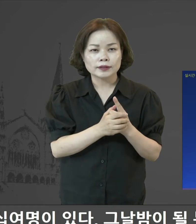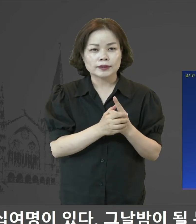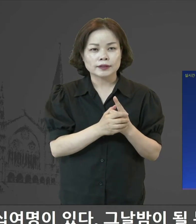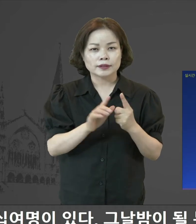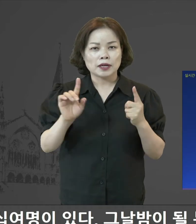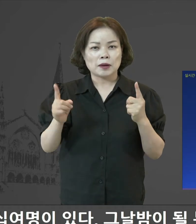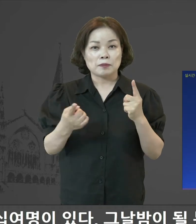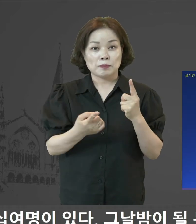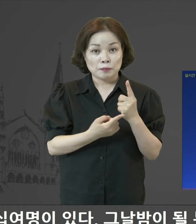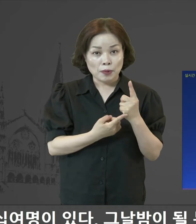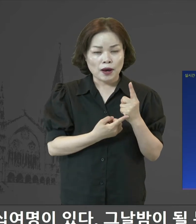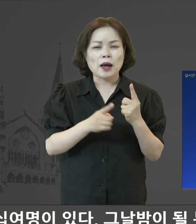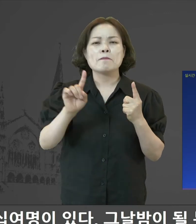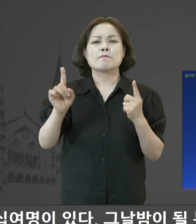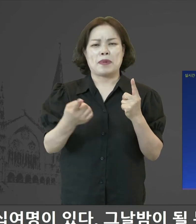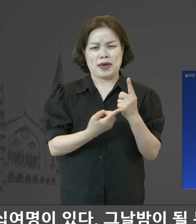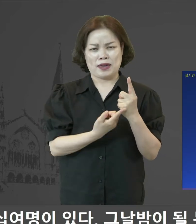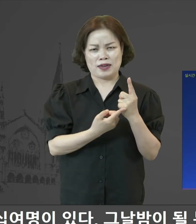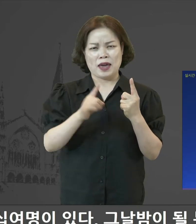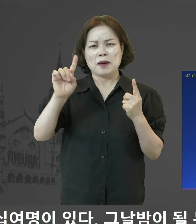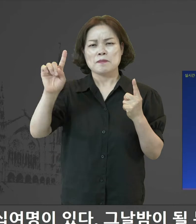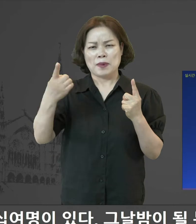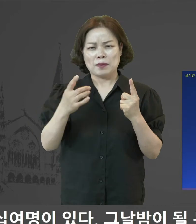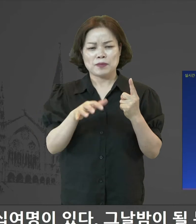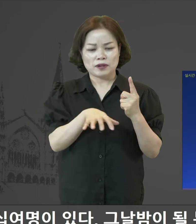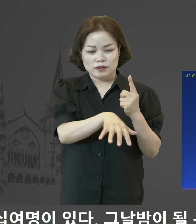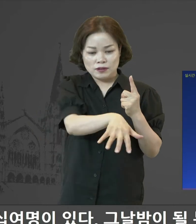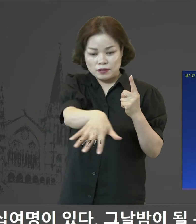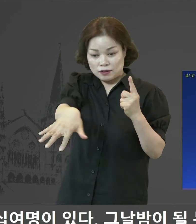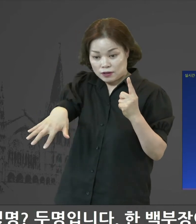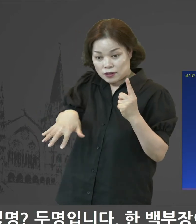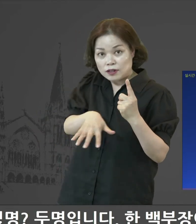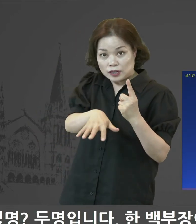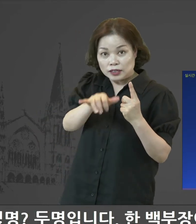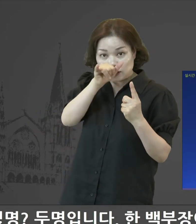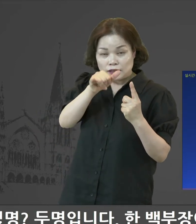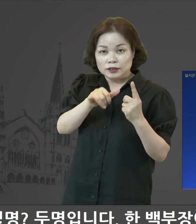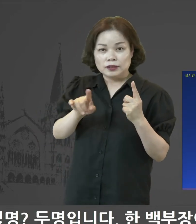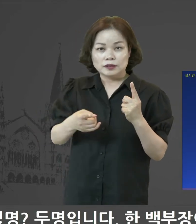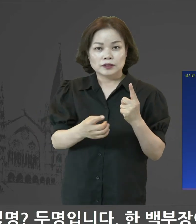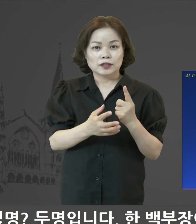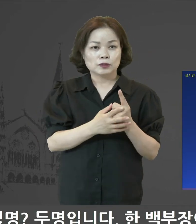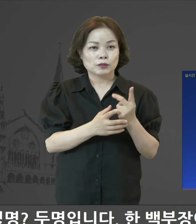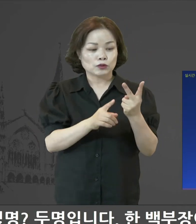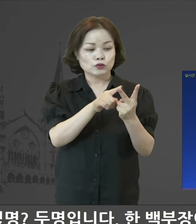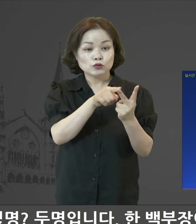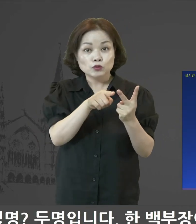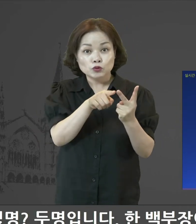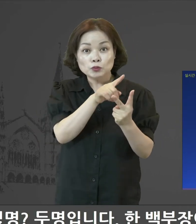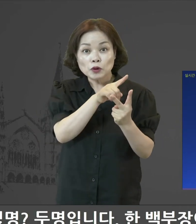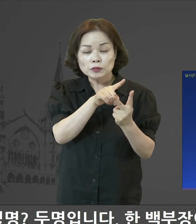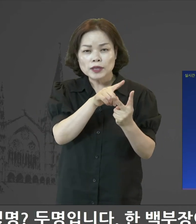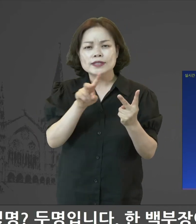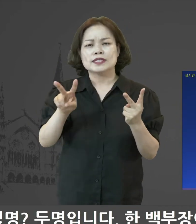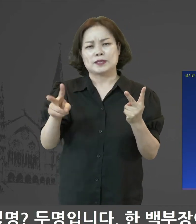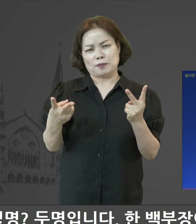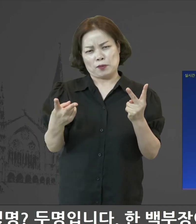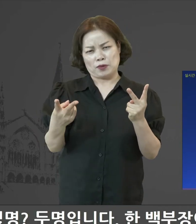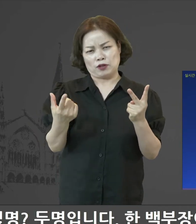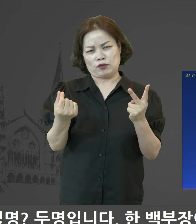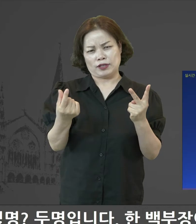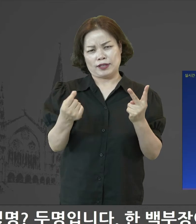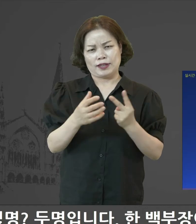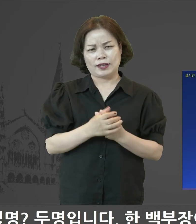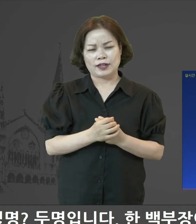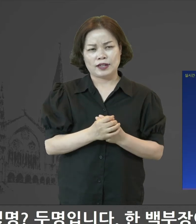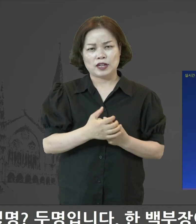수 있어야 됩니다. 백부장, 100이에요. 100명입니다. 자, 백부장 2명이면 몇 명입니까? 200명이에요.